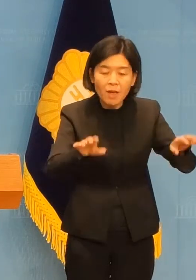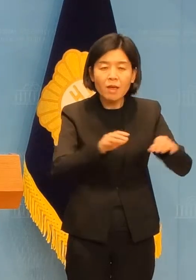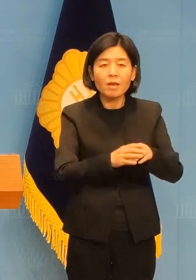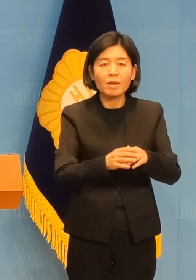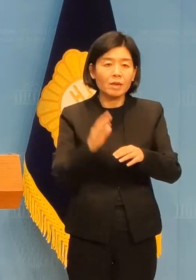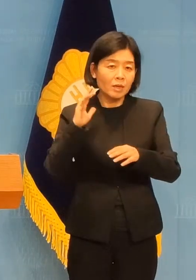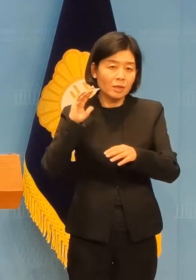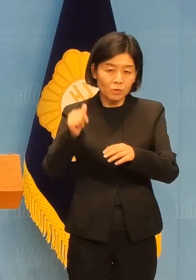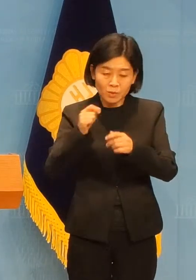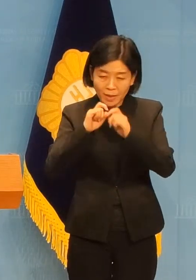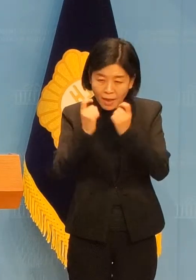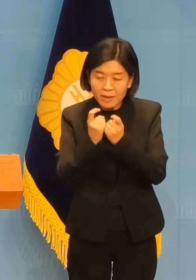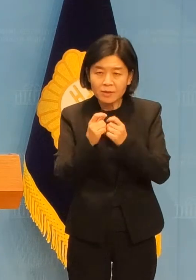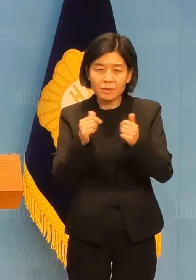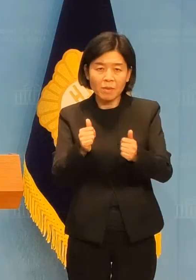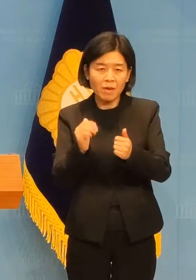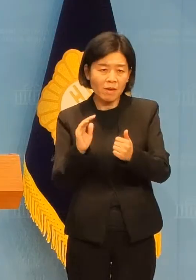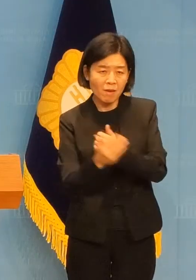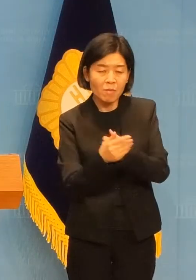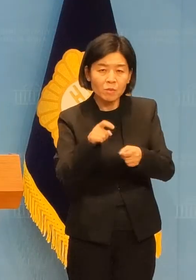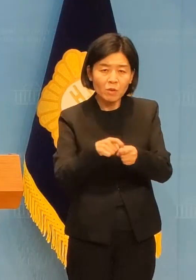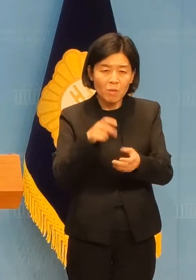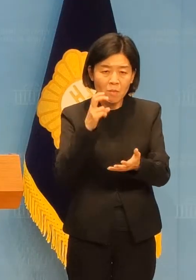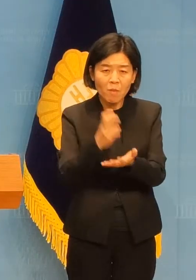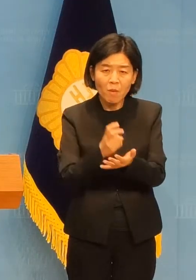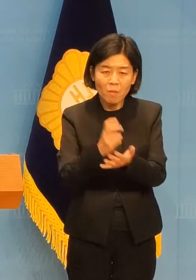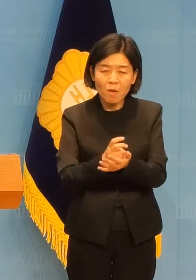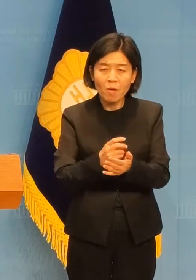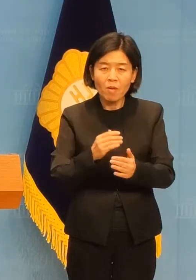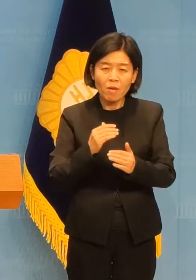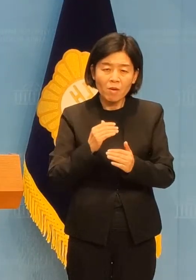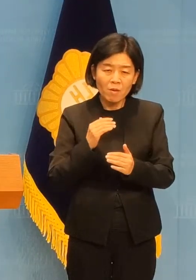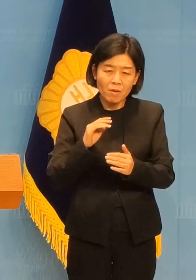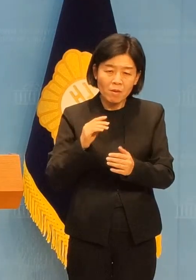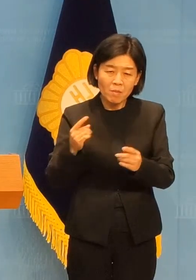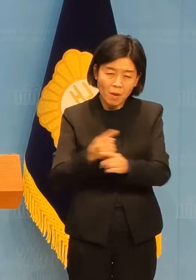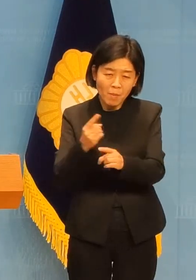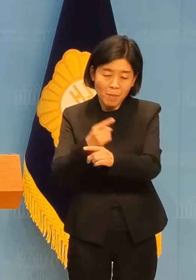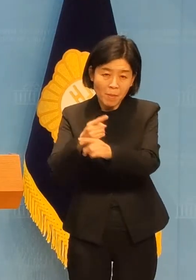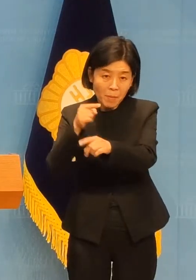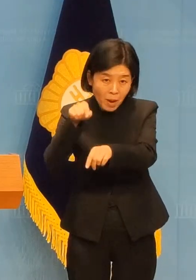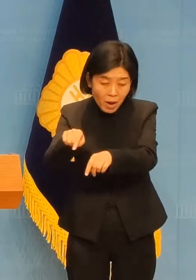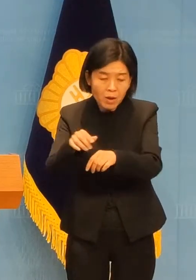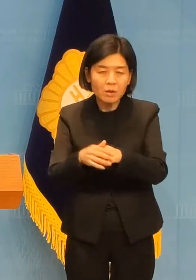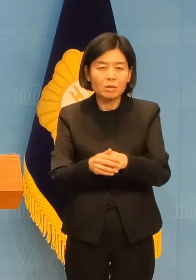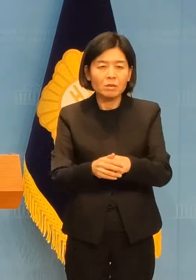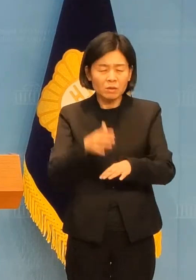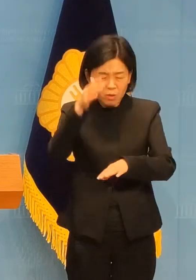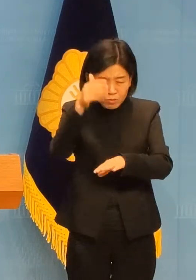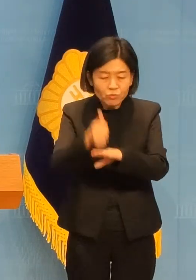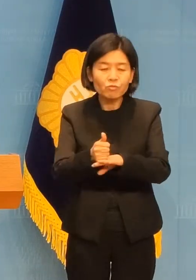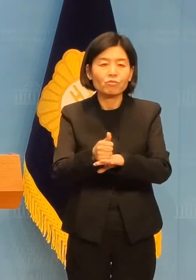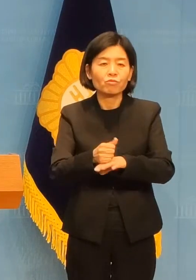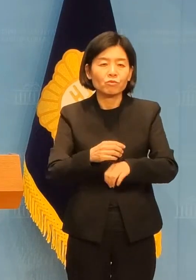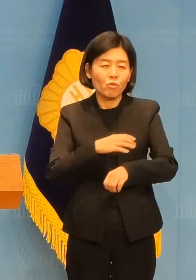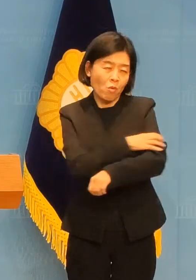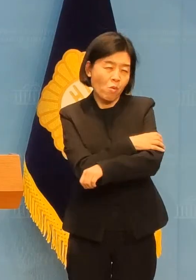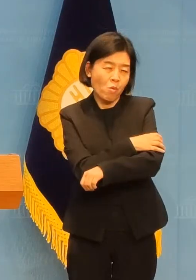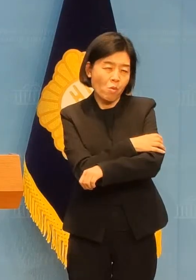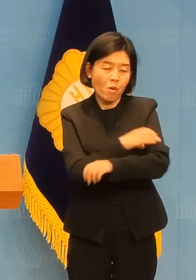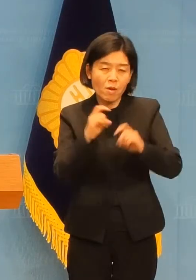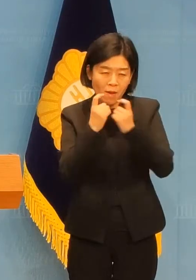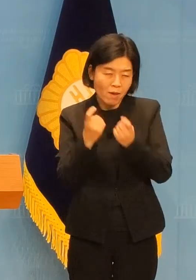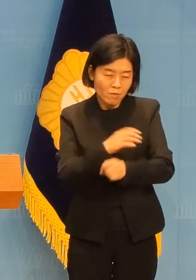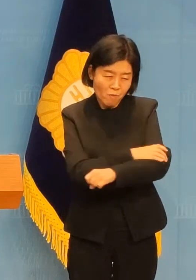위해 법률 체계를 뜯어 고친다면 그 종착지는 권력 사유화와 국가의